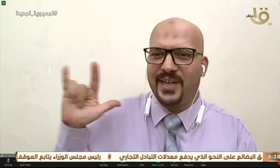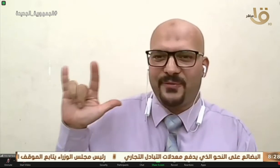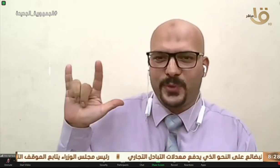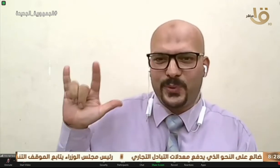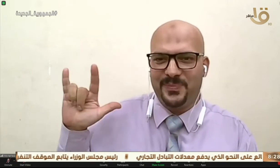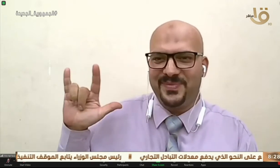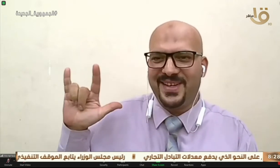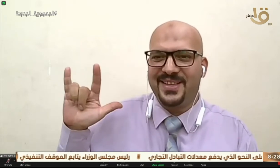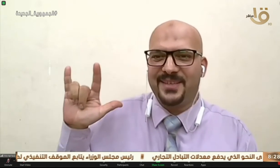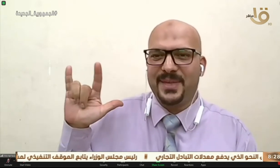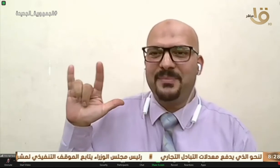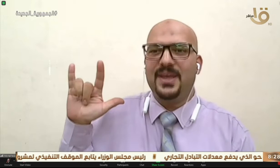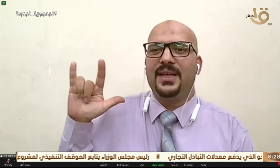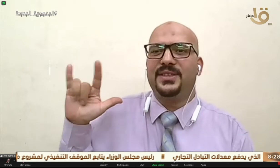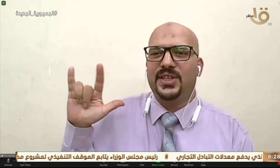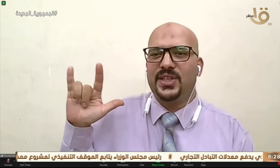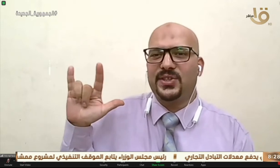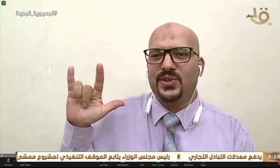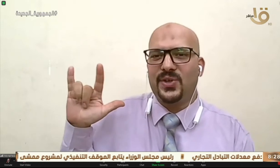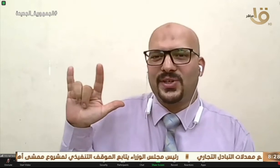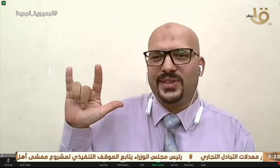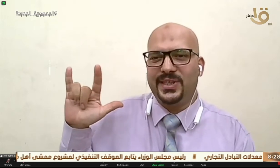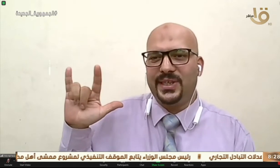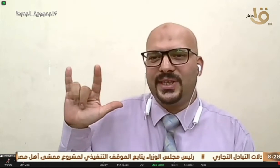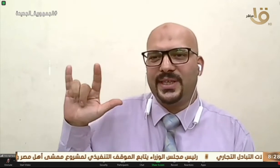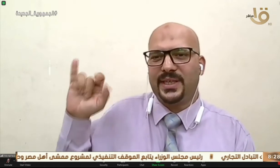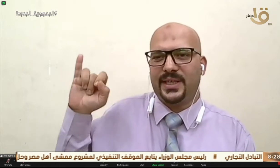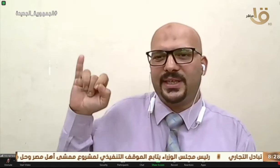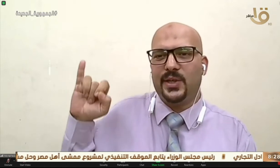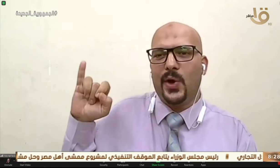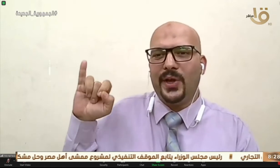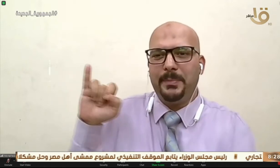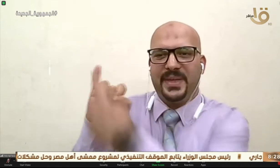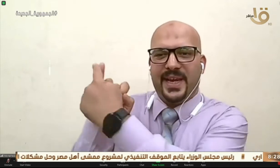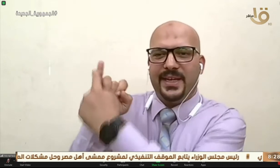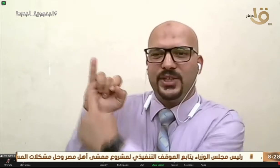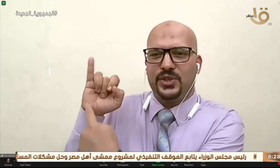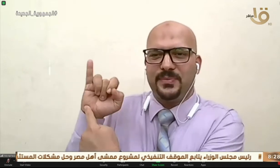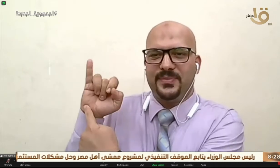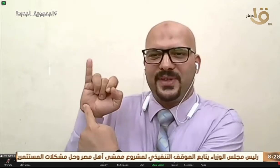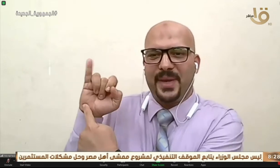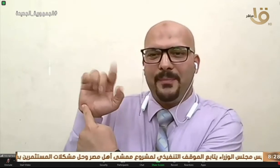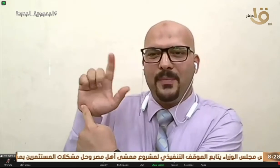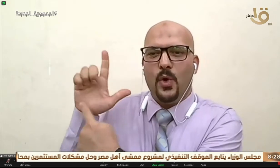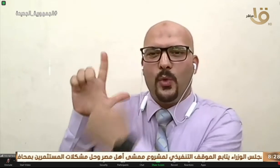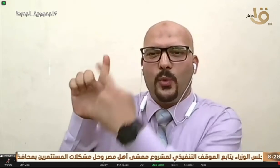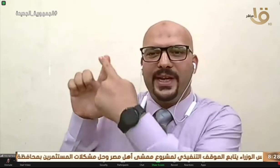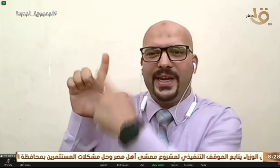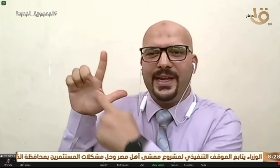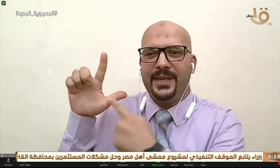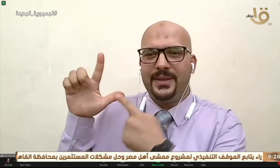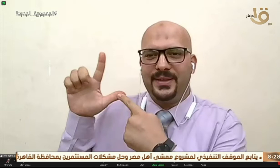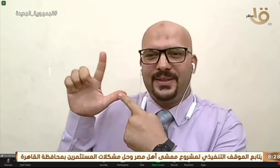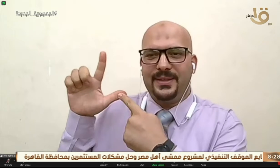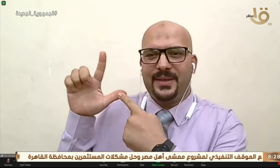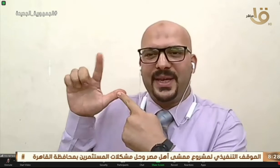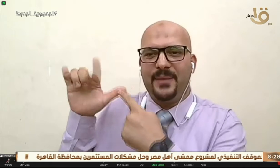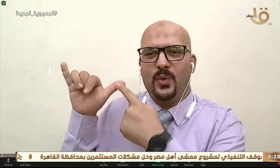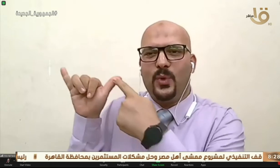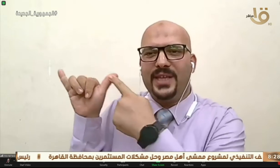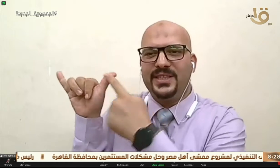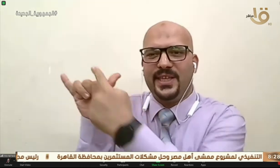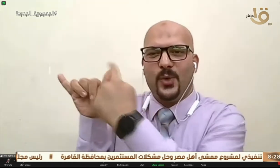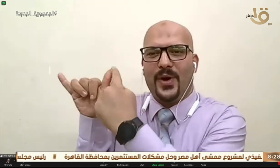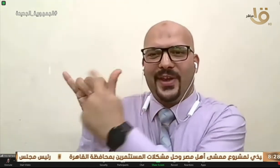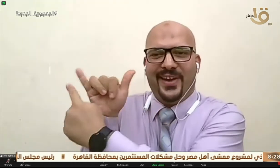إشارة I love you تمام. دي اختصار للـ I بالإنجلش تمام والـ L